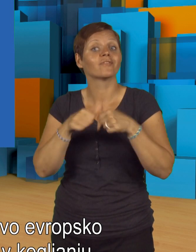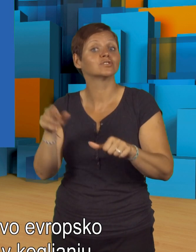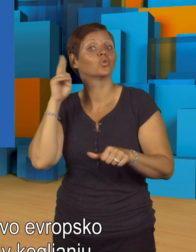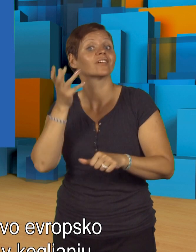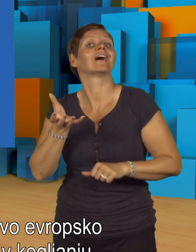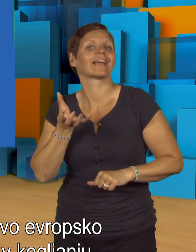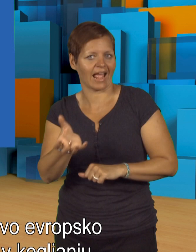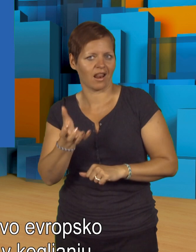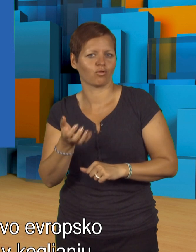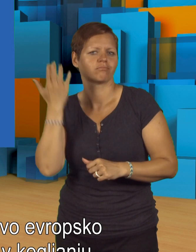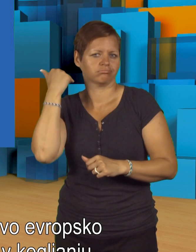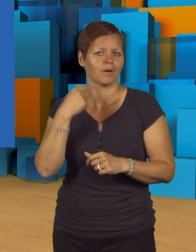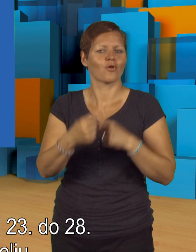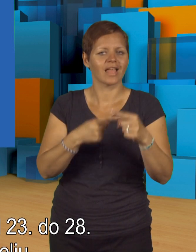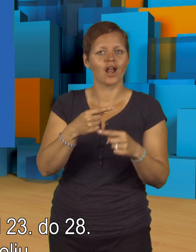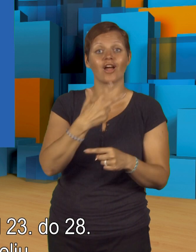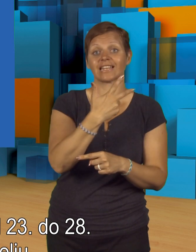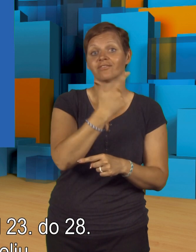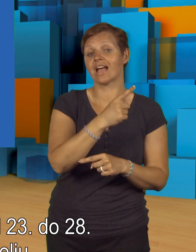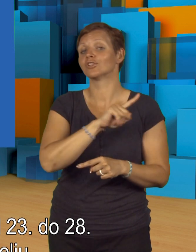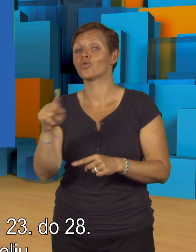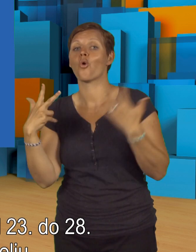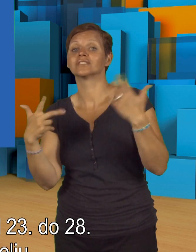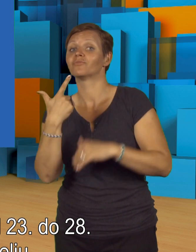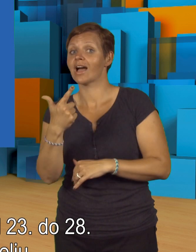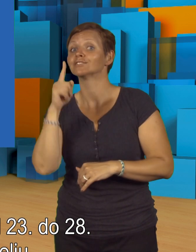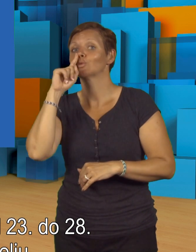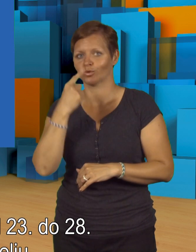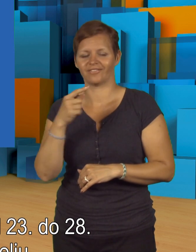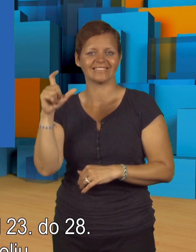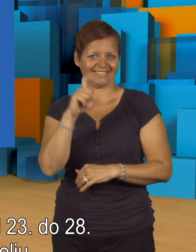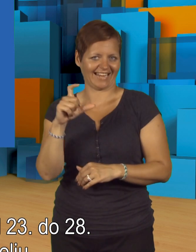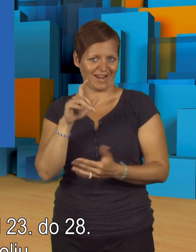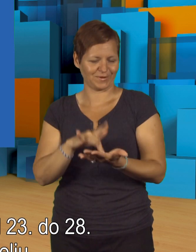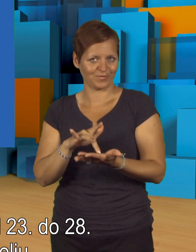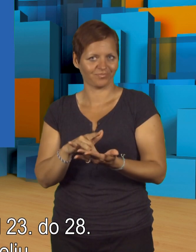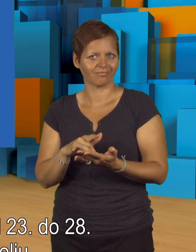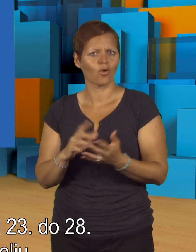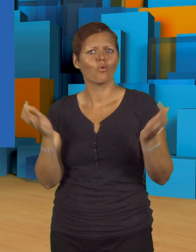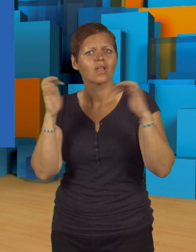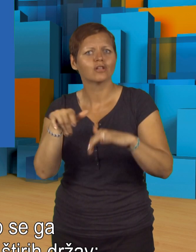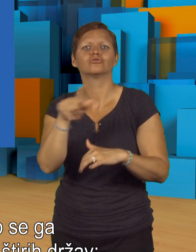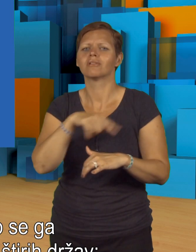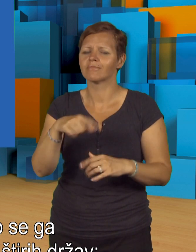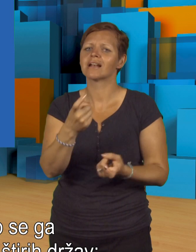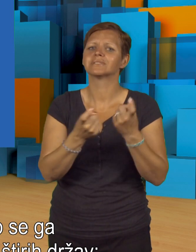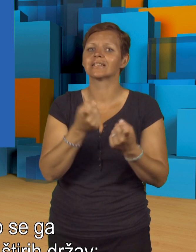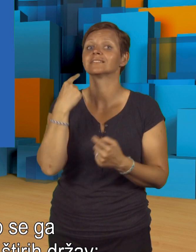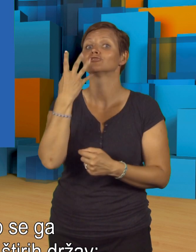evropsko prvenstvo gluhih v kegljanju, ki je potekalo od 23. do 28. junija v Celju.